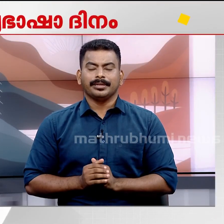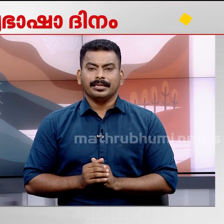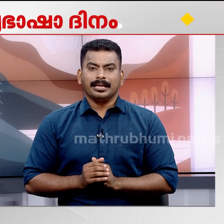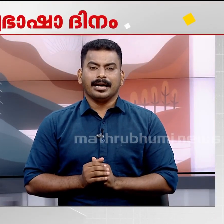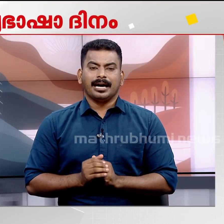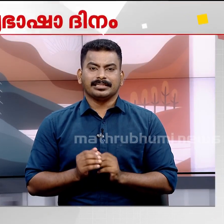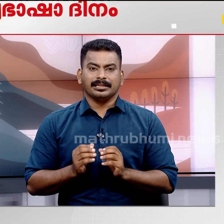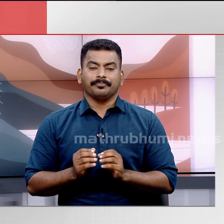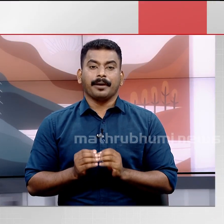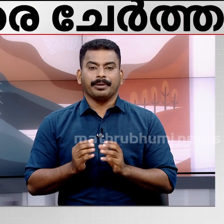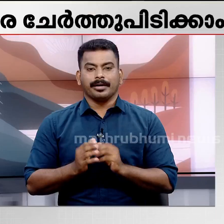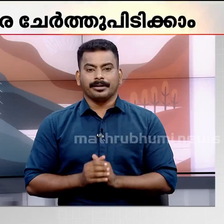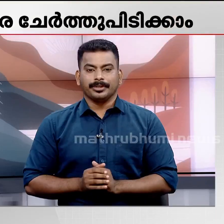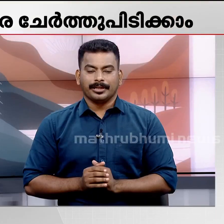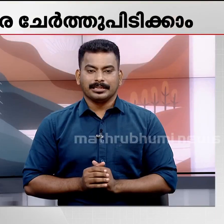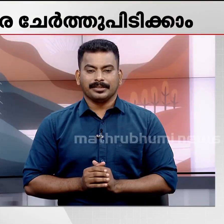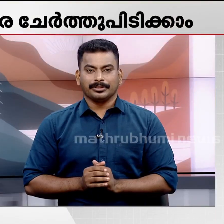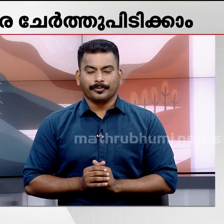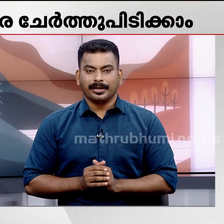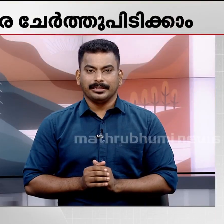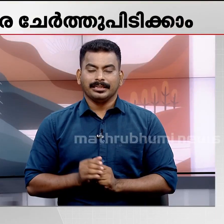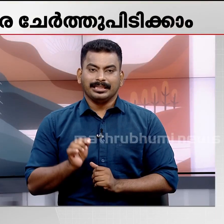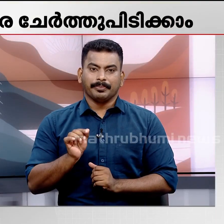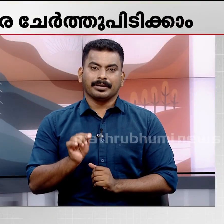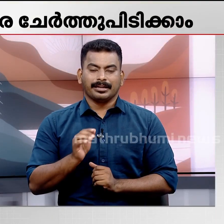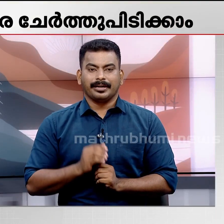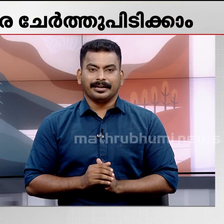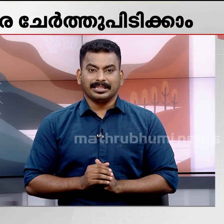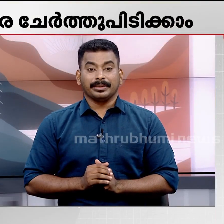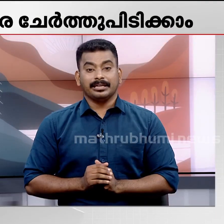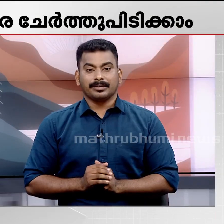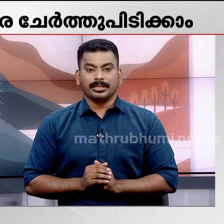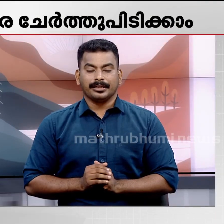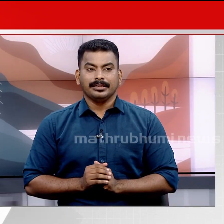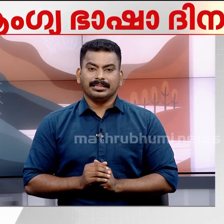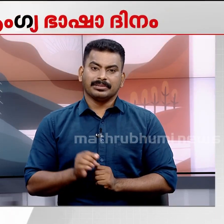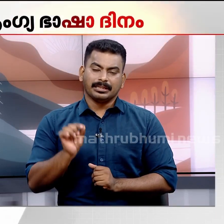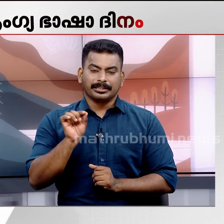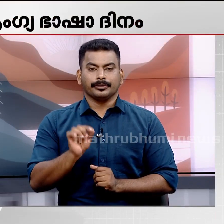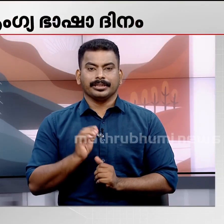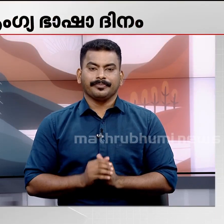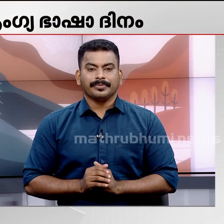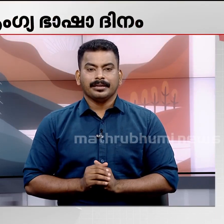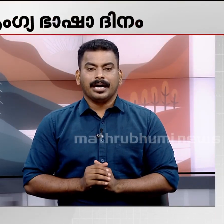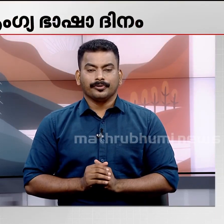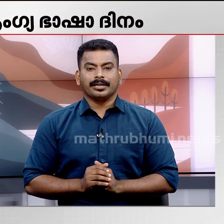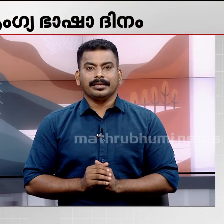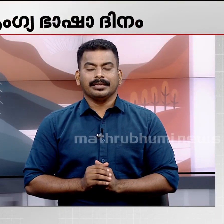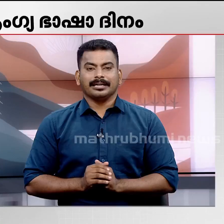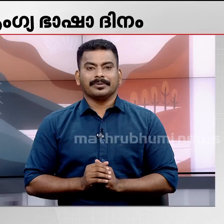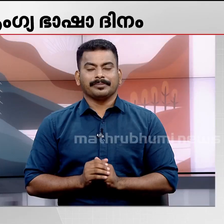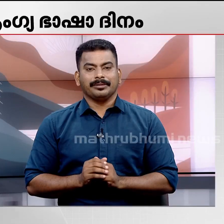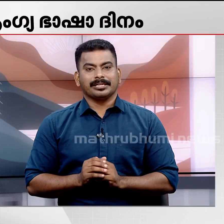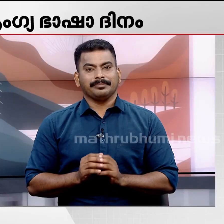കാണണം, എല്ലാ ആശയങ്ങളും പ്രാപ്യമാകണം എന്നൊരാശയം വന്നപ്പോഴാണ്, ഈ നിയമപ്രകാരമാണ് 2016 മുതലാണ്, നിയമത്തിൽ തന്നെ പറഞ്ഞിട്ടുമുണ്ട്. അതുകൊണ്ടാണ്